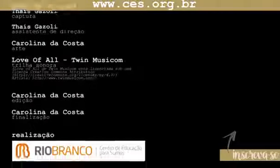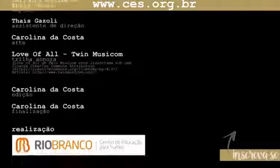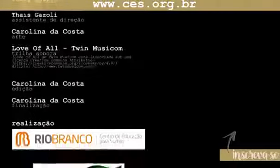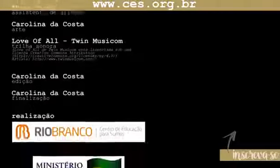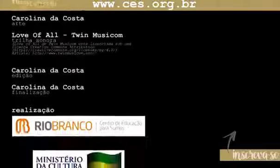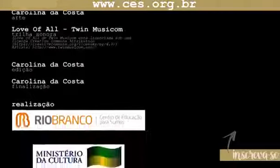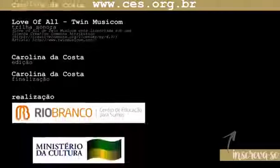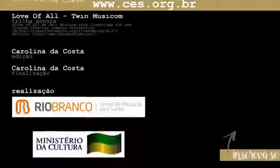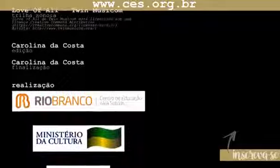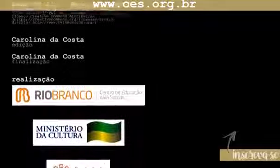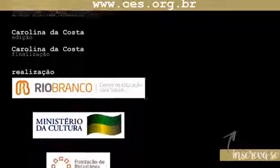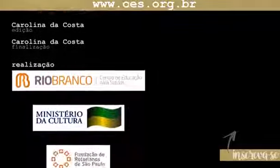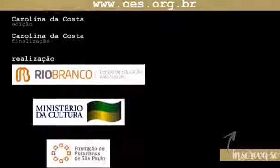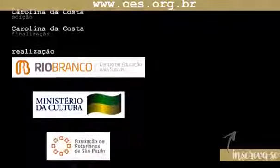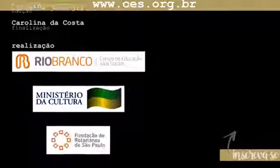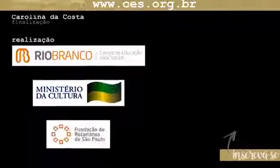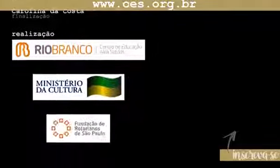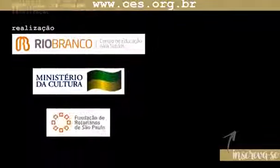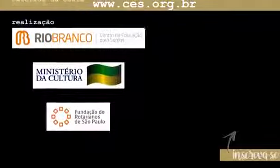Seja. Seja.